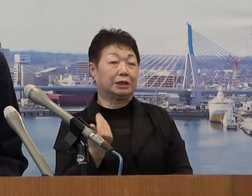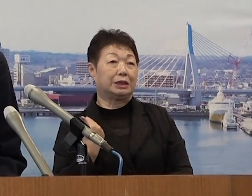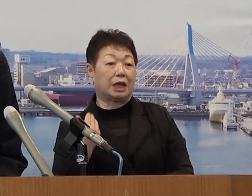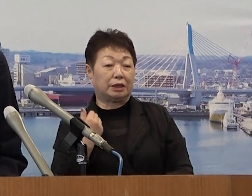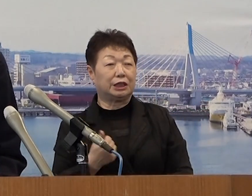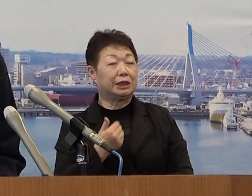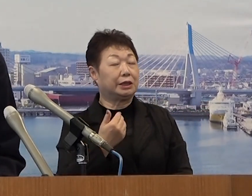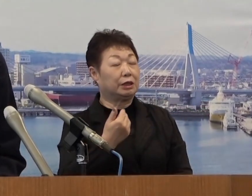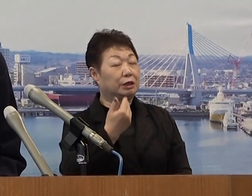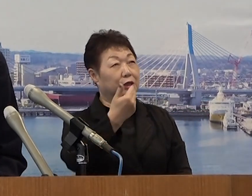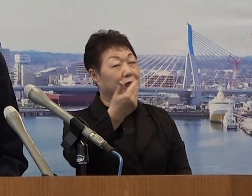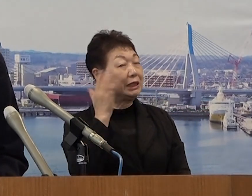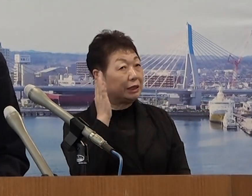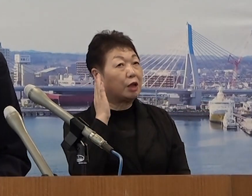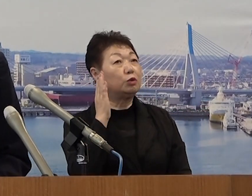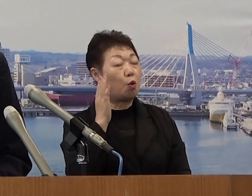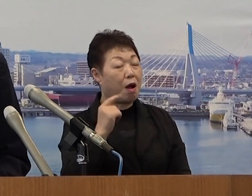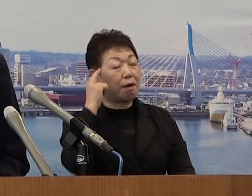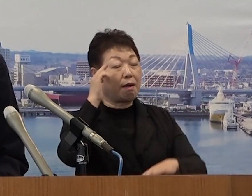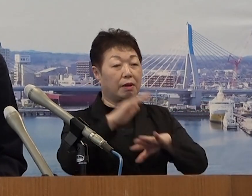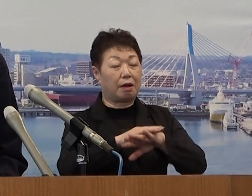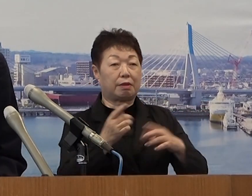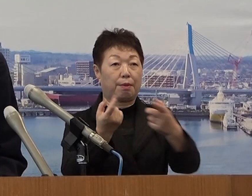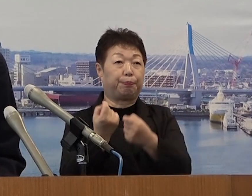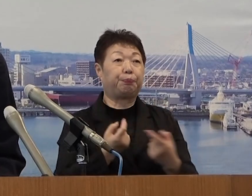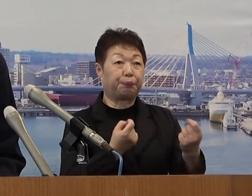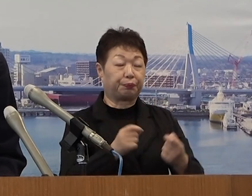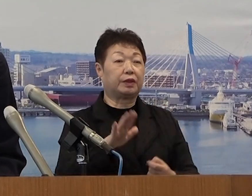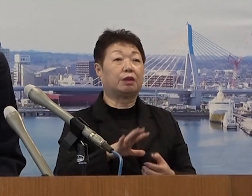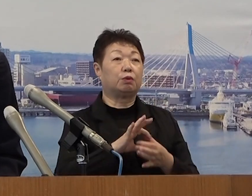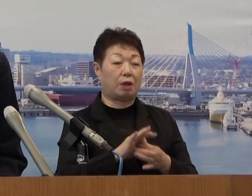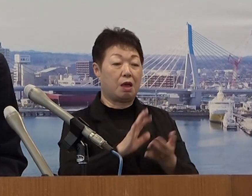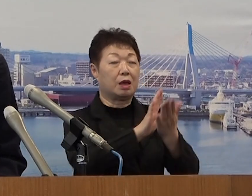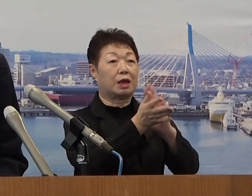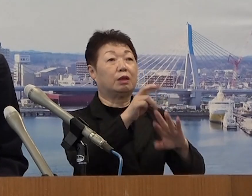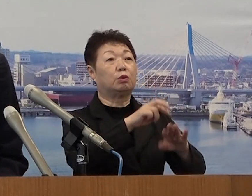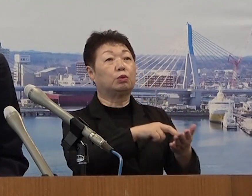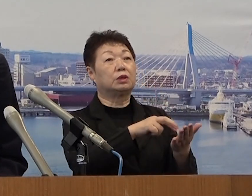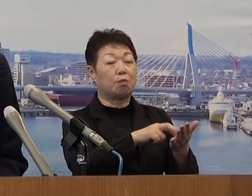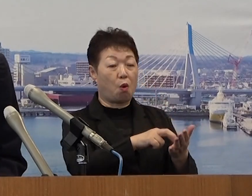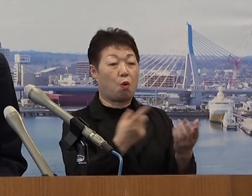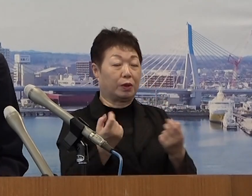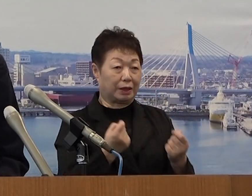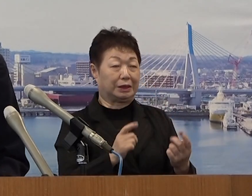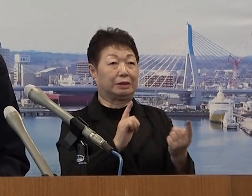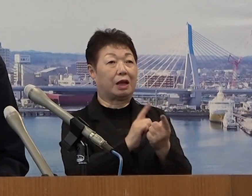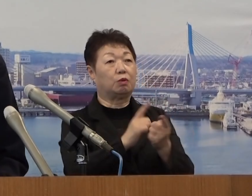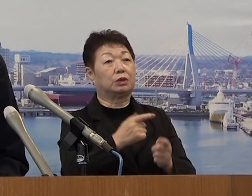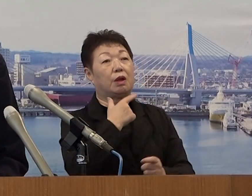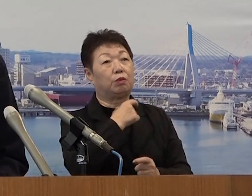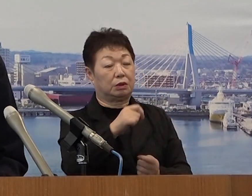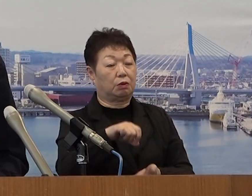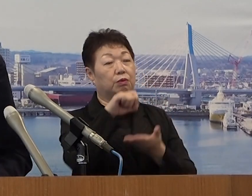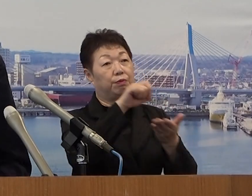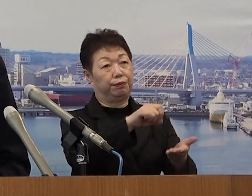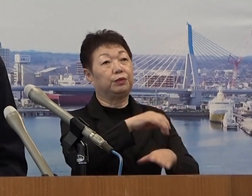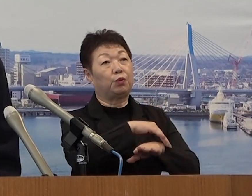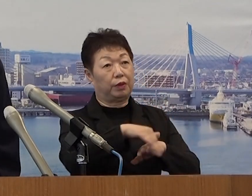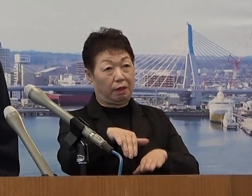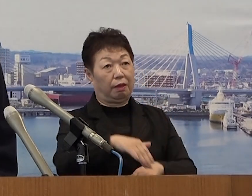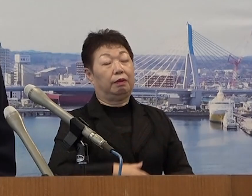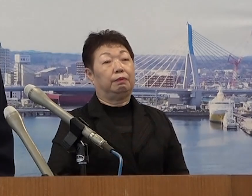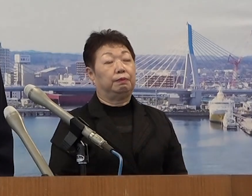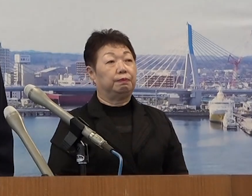っているところでは同じ考えでいらっしゃるようですので、県としても同じ対応をしていただきたいということをお願いしたいと思っています。